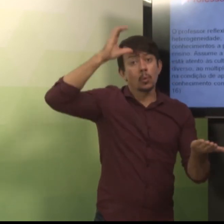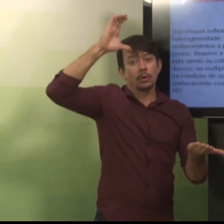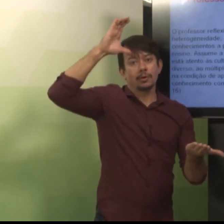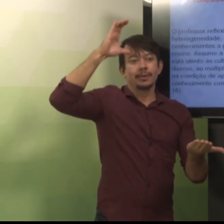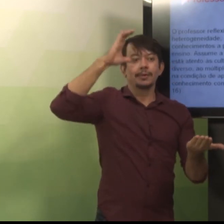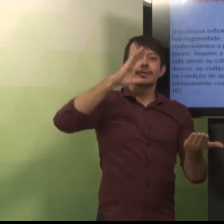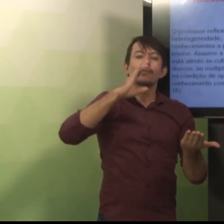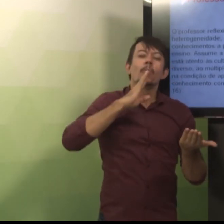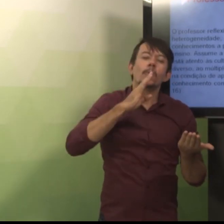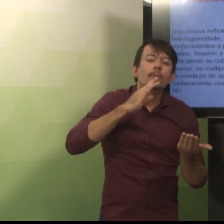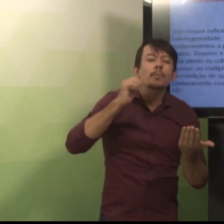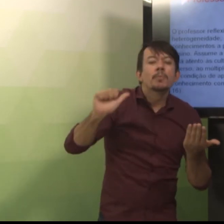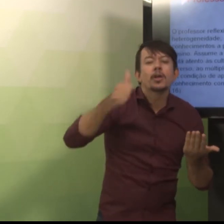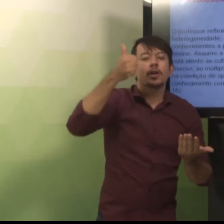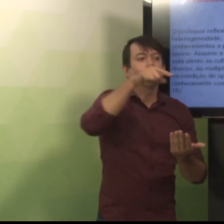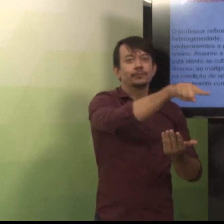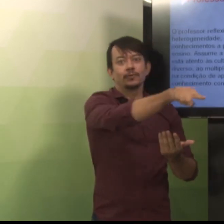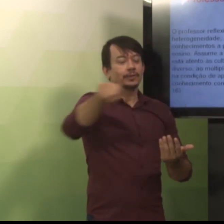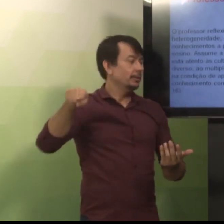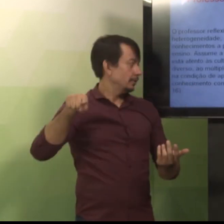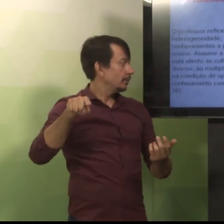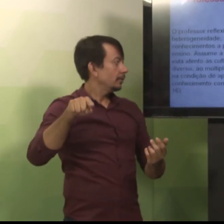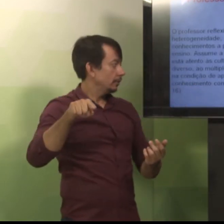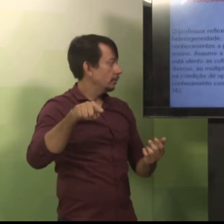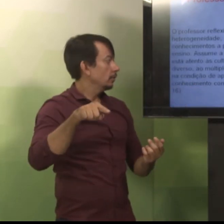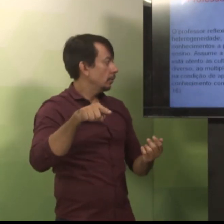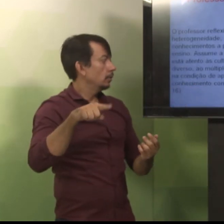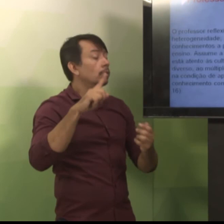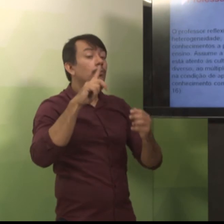de forma melhor, que eles adquiram conhecimento melhor.